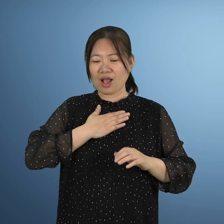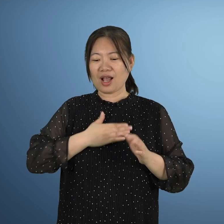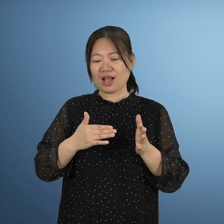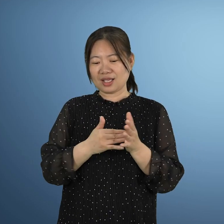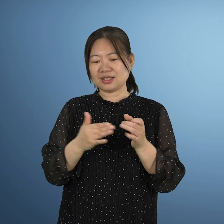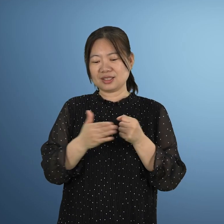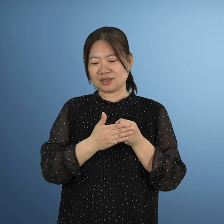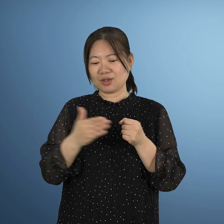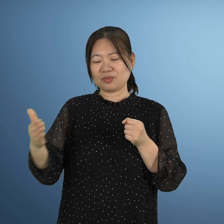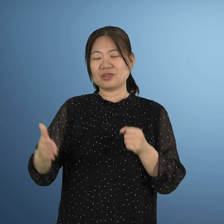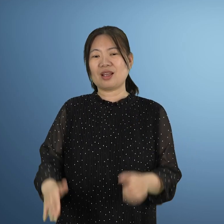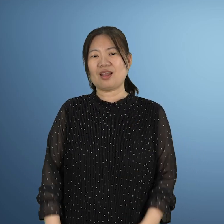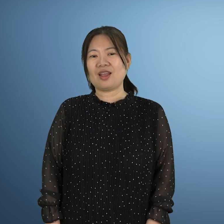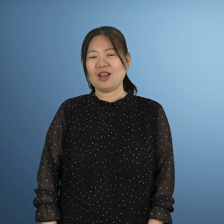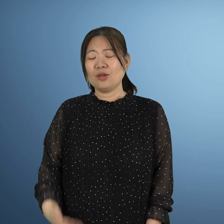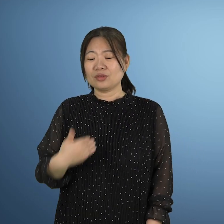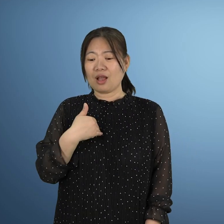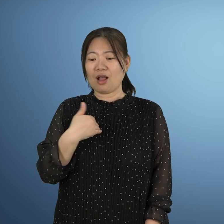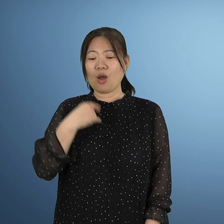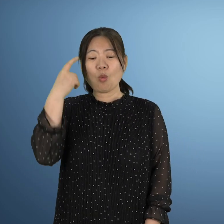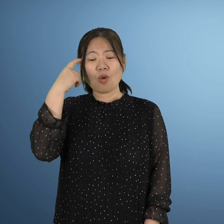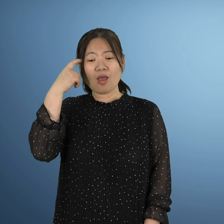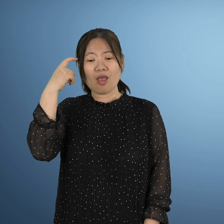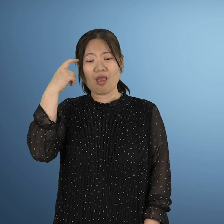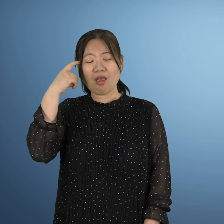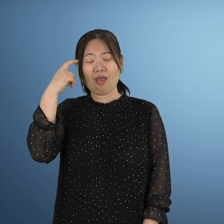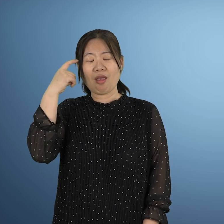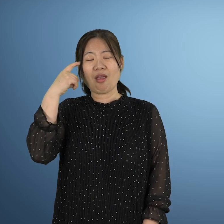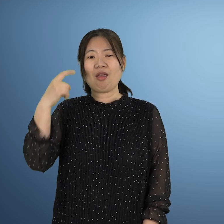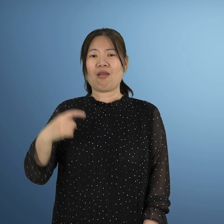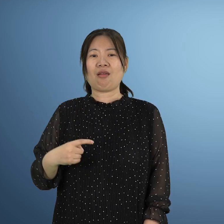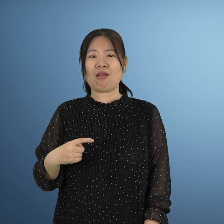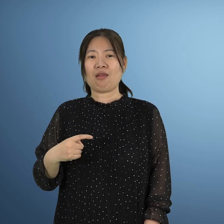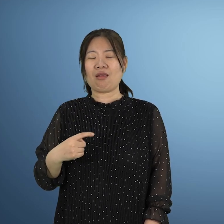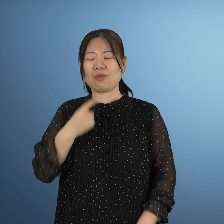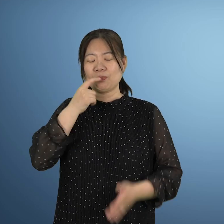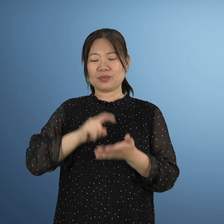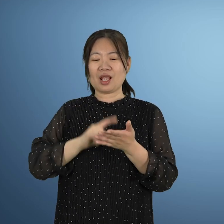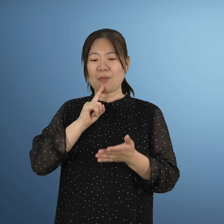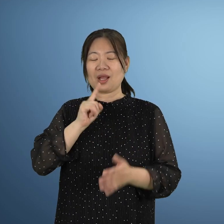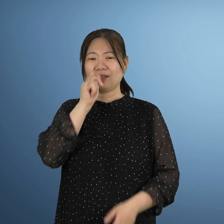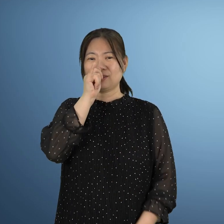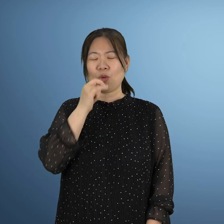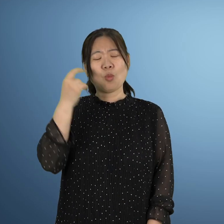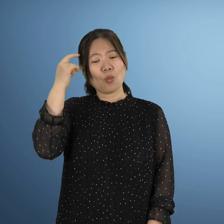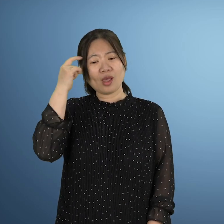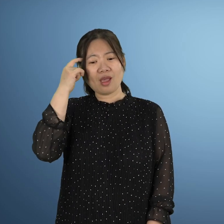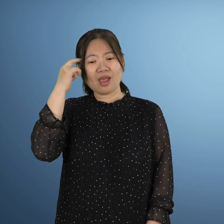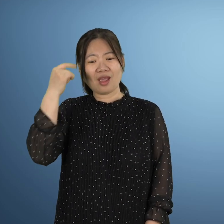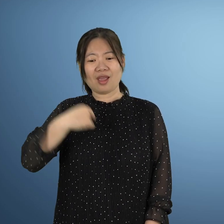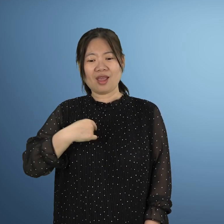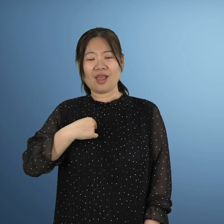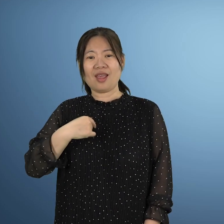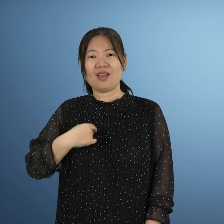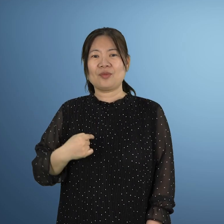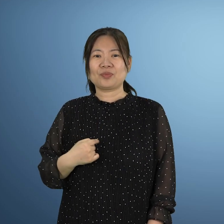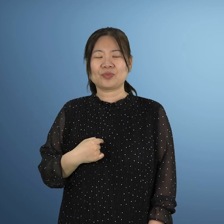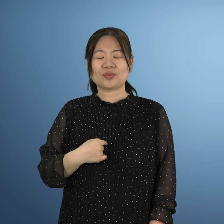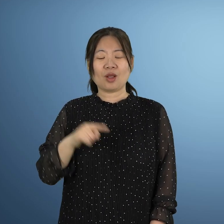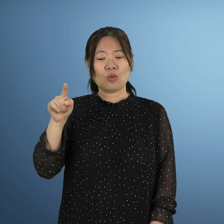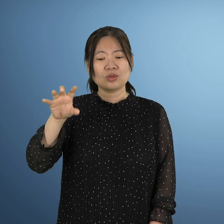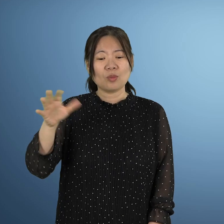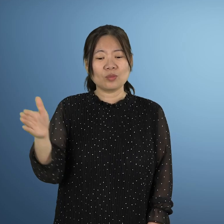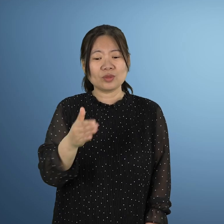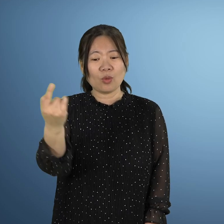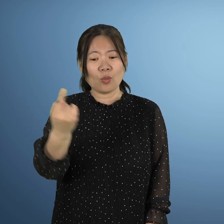있을 텐데 나한테 왜 이러세요? 그 뜻이에요. 쉽게 얘기하면. 그러니까 이 프레임은 어디로부터